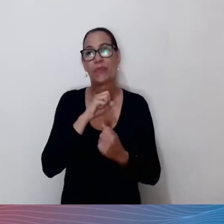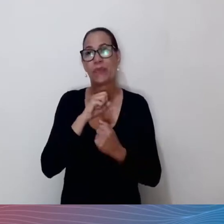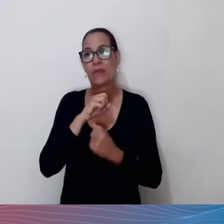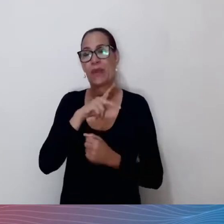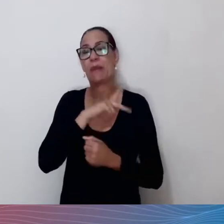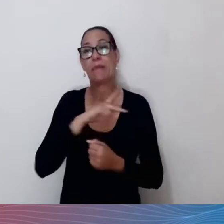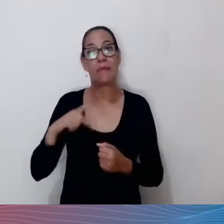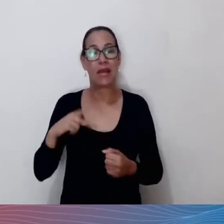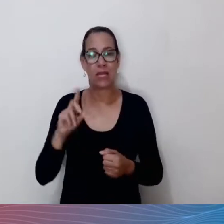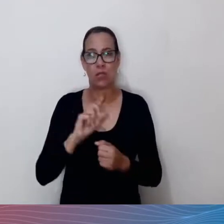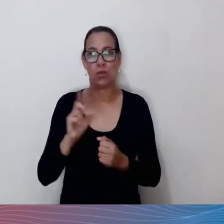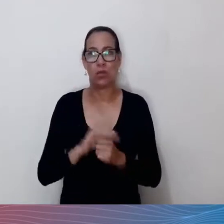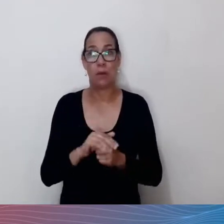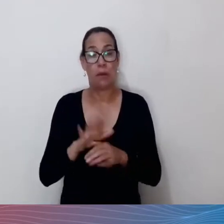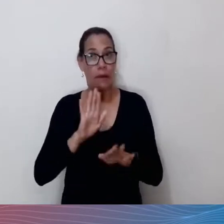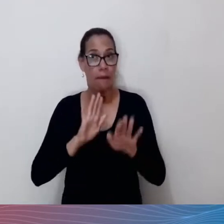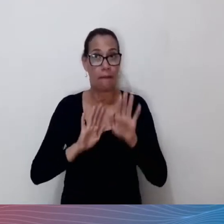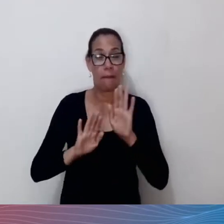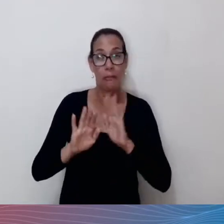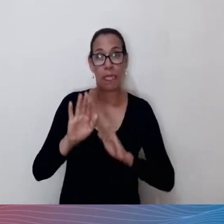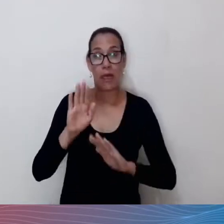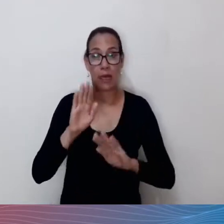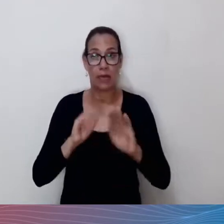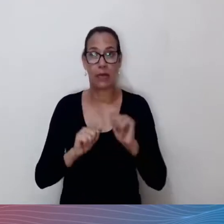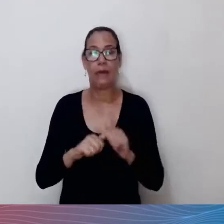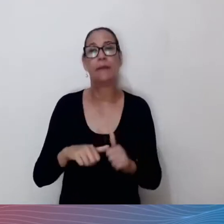1 Pedro 5.